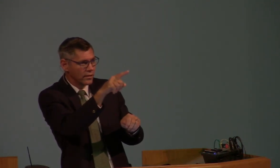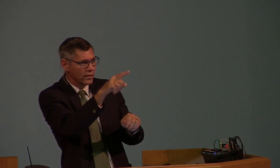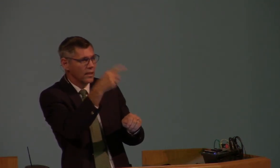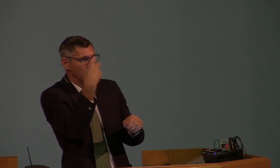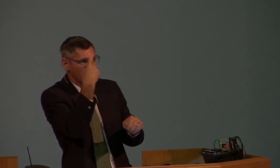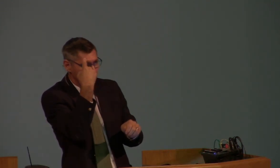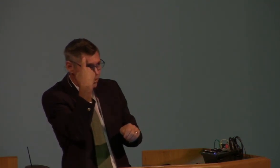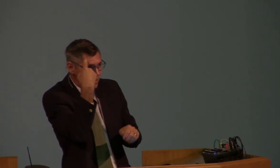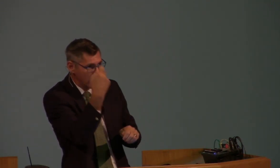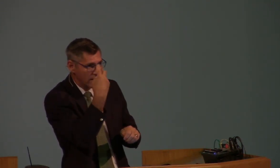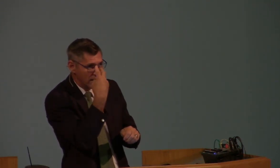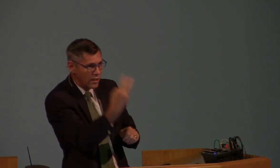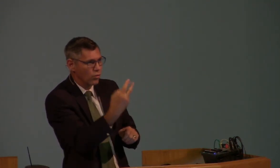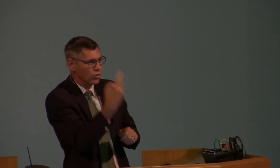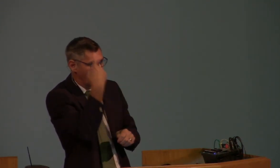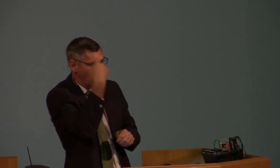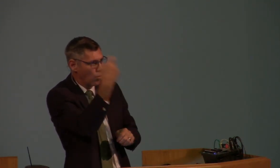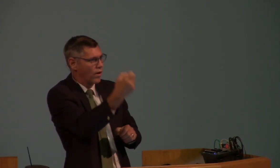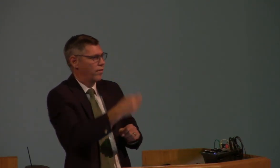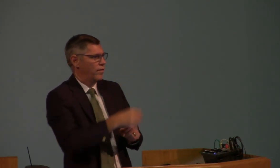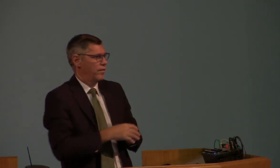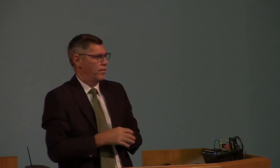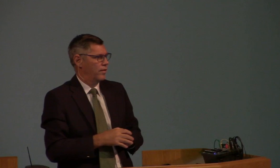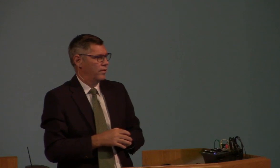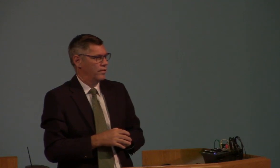Dan sien ons geloof.